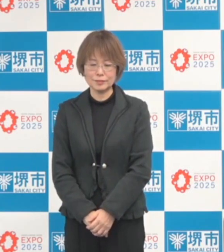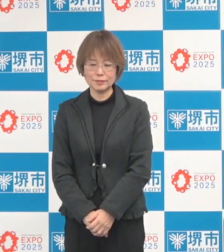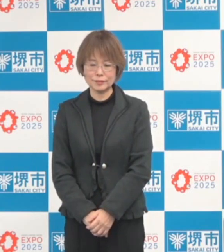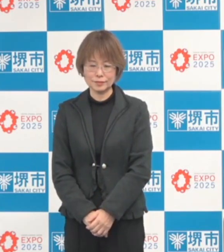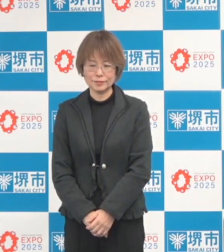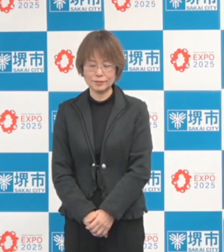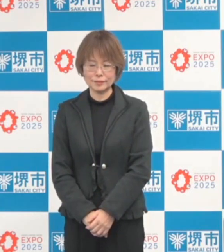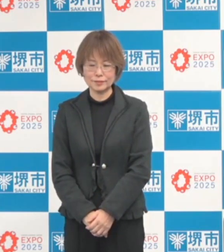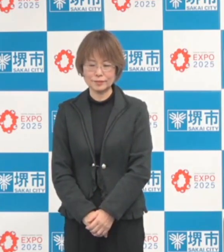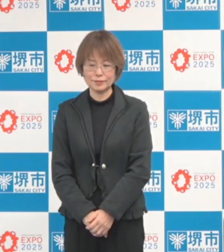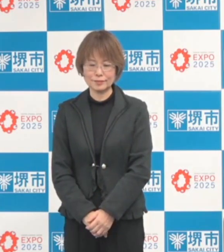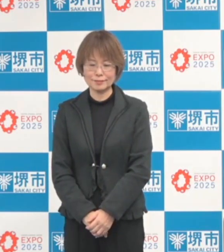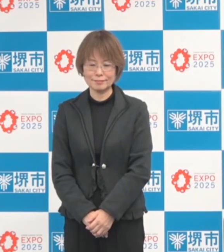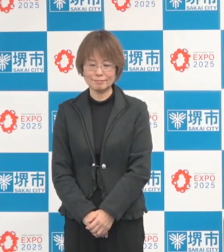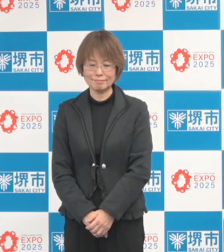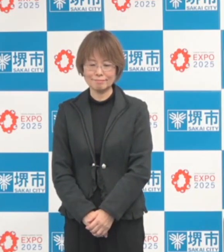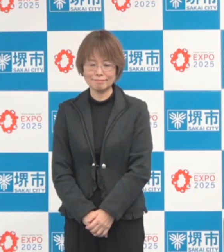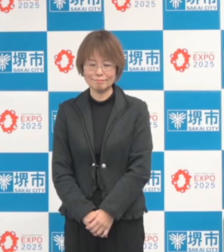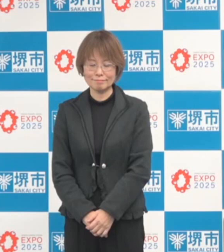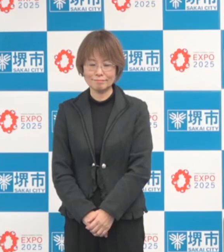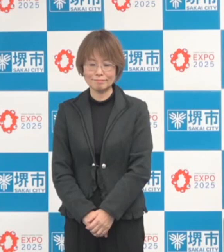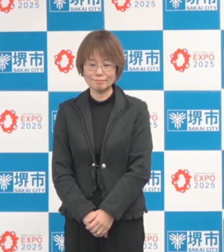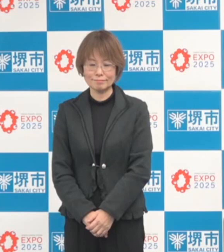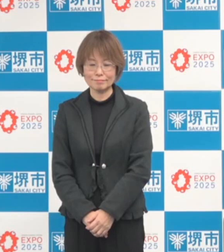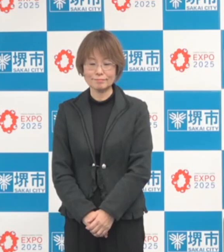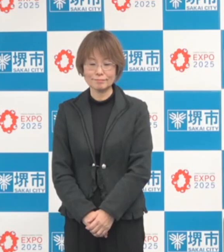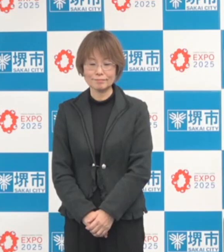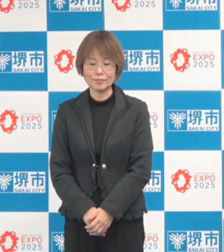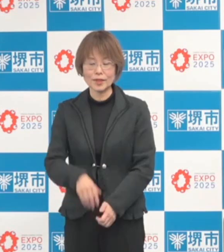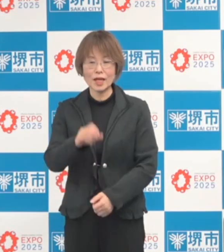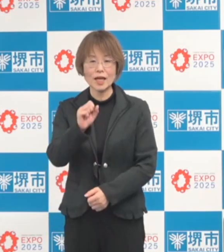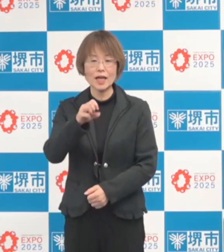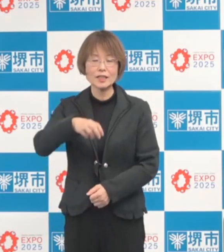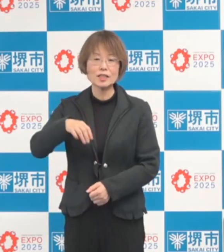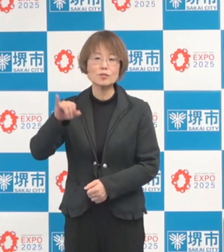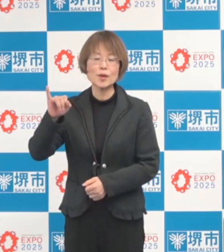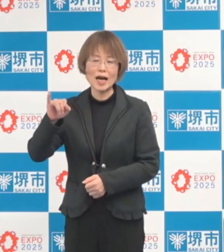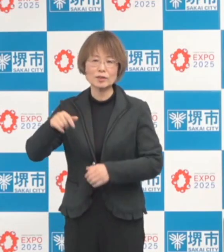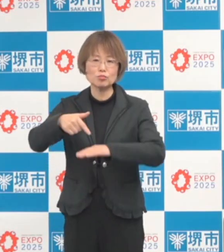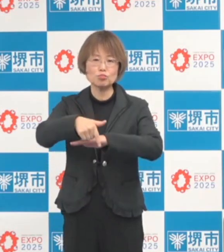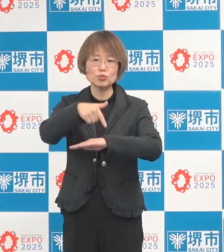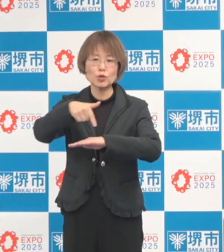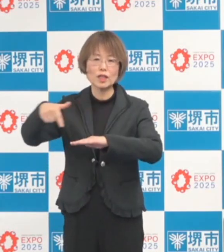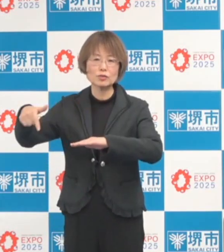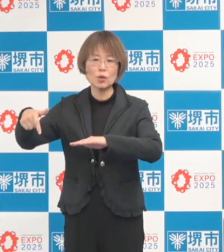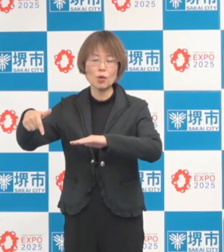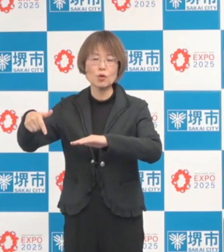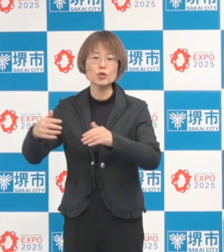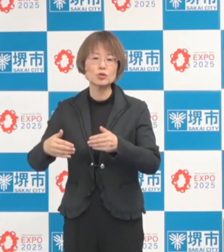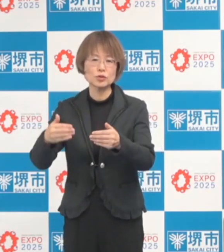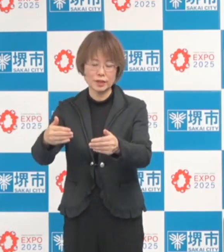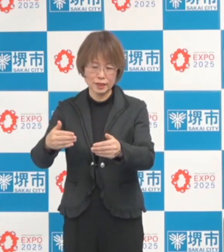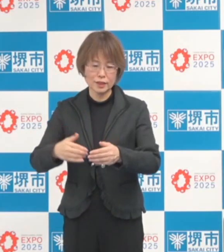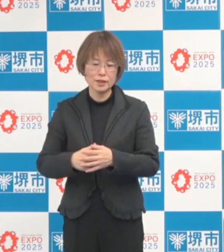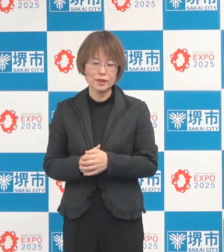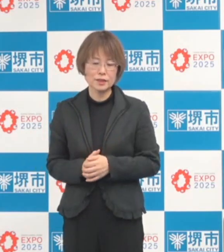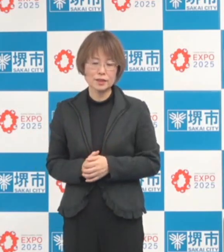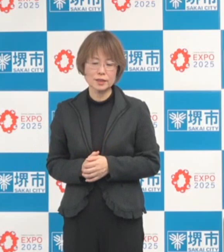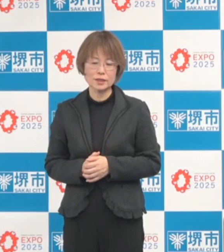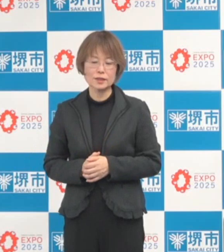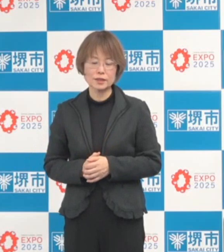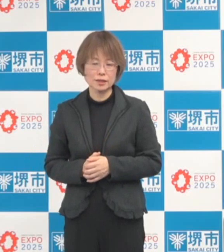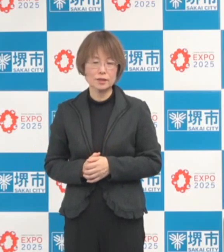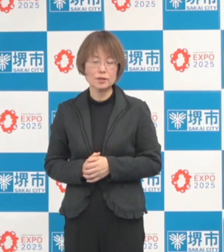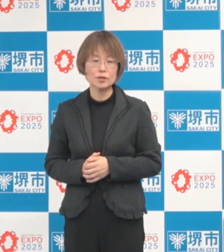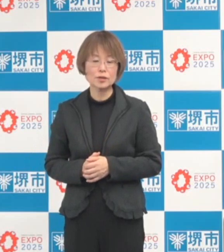はい、そしてこの SMI プロジェクトの推進についてです。こちらはこ